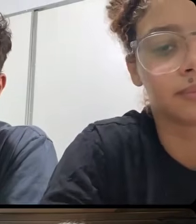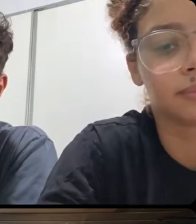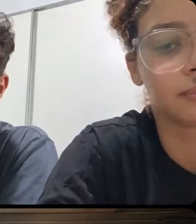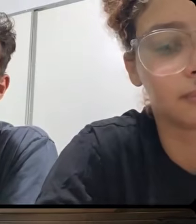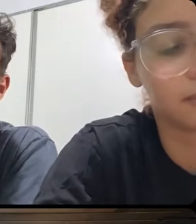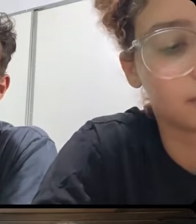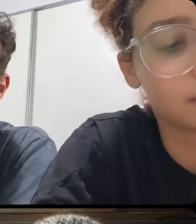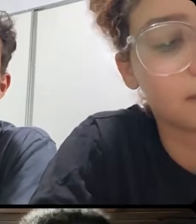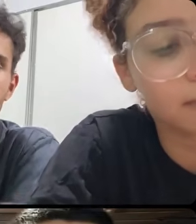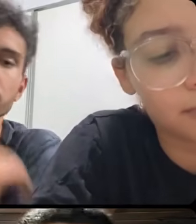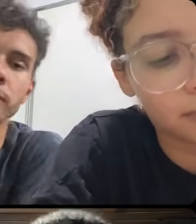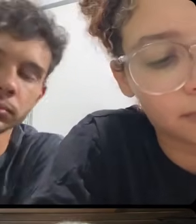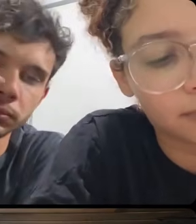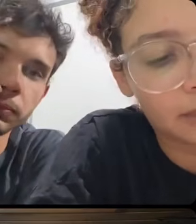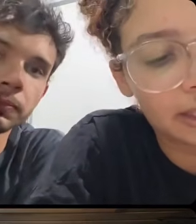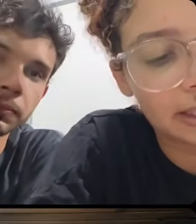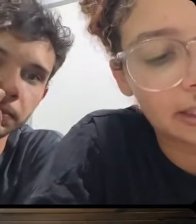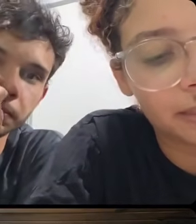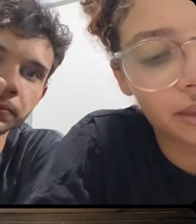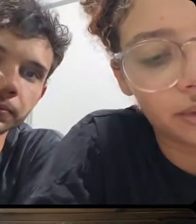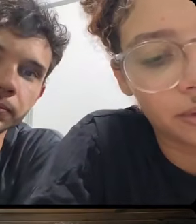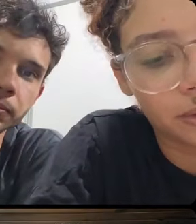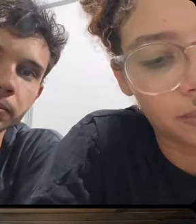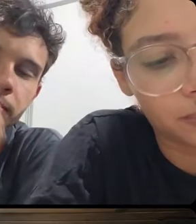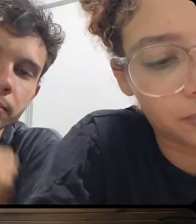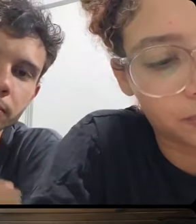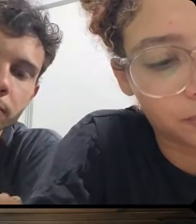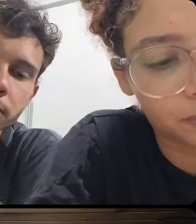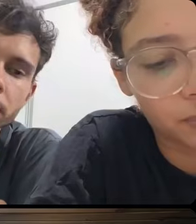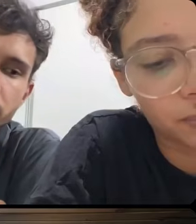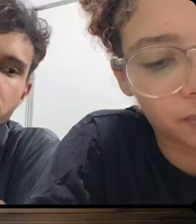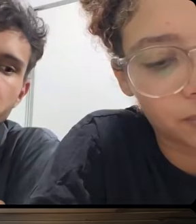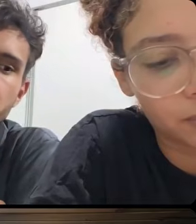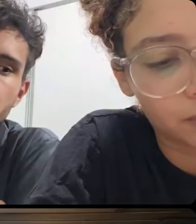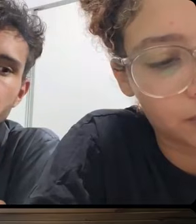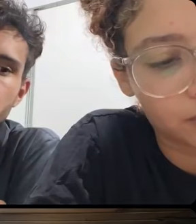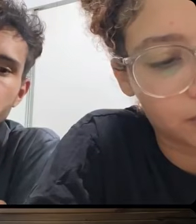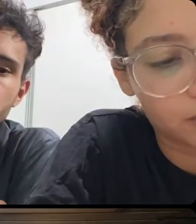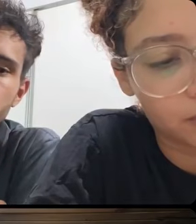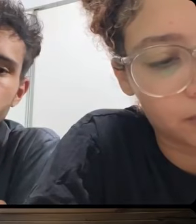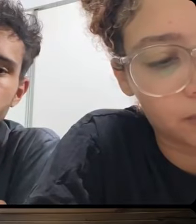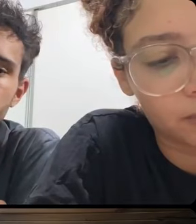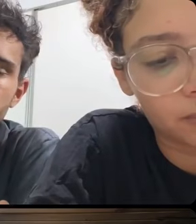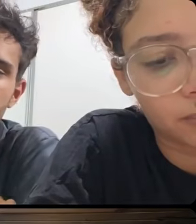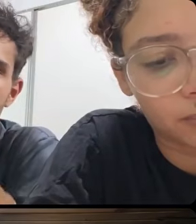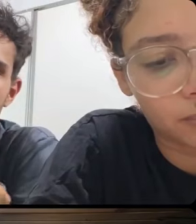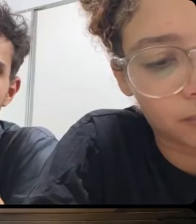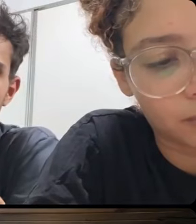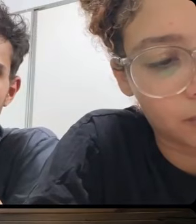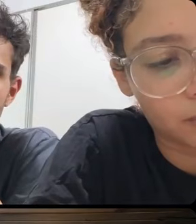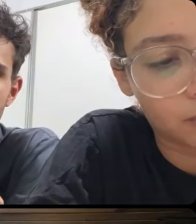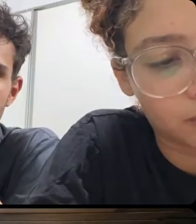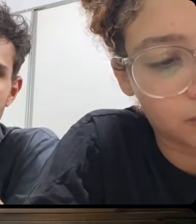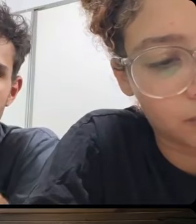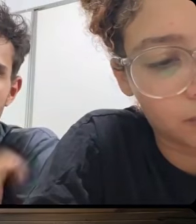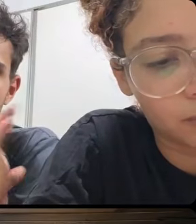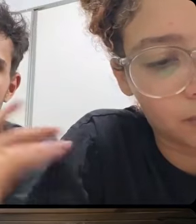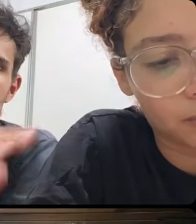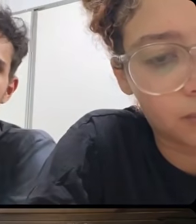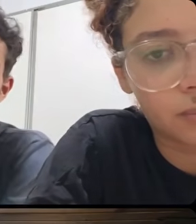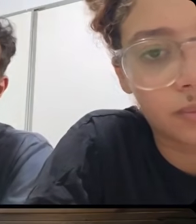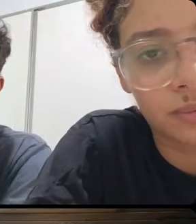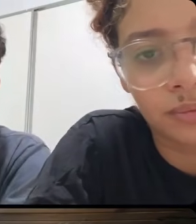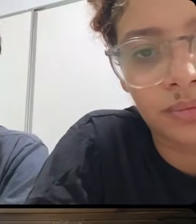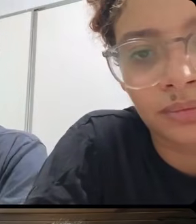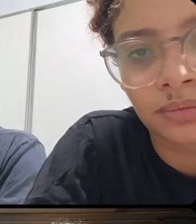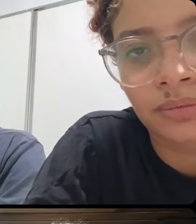como crerão se não há quem pregue, né? Eu digo assim, Romanos 10:14, né? Então Deus nos dá as ferramentas, a gente tem que buscar